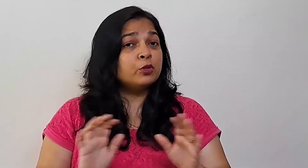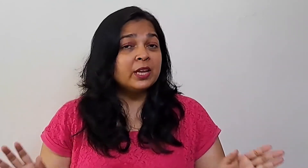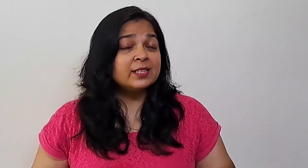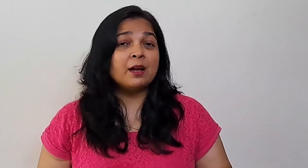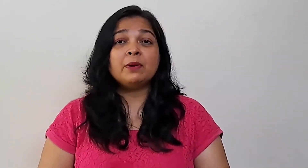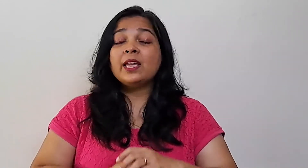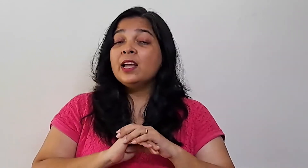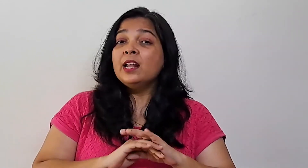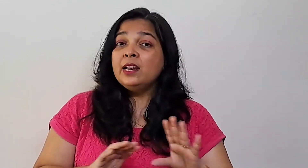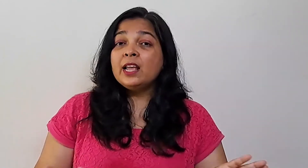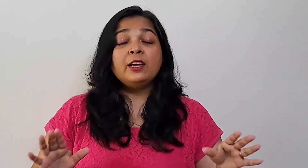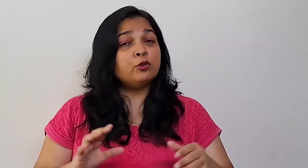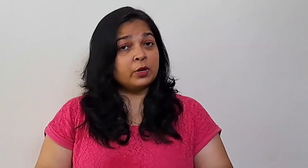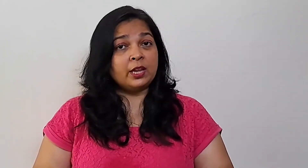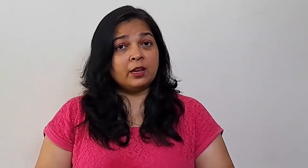दे अगे नहीं झुकांगे। ते